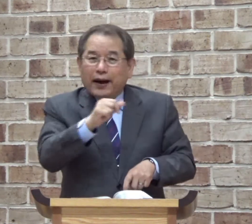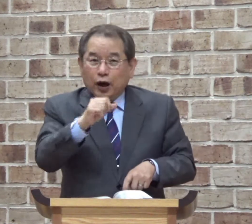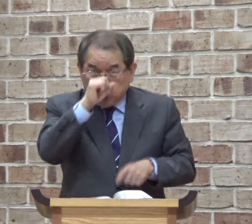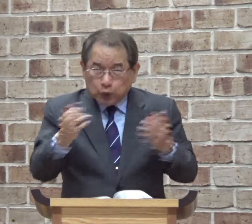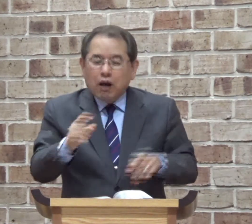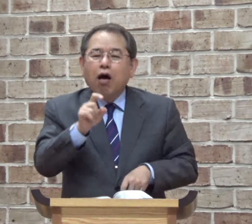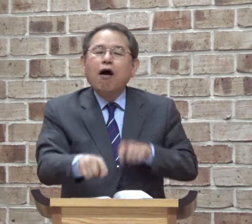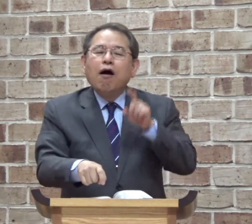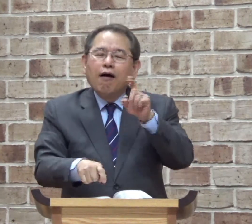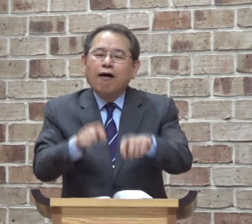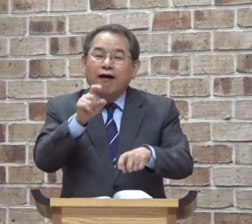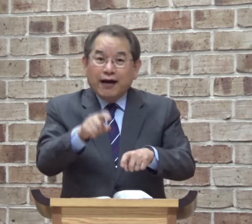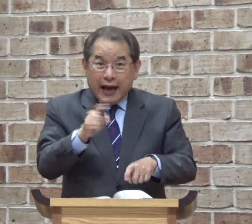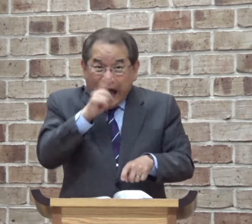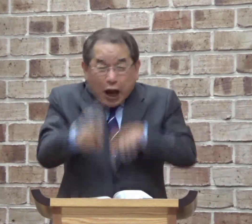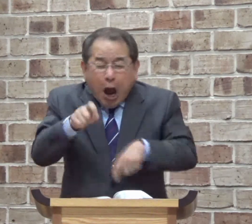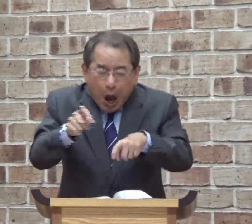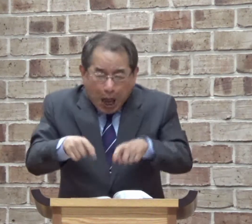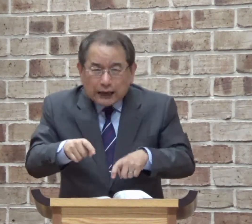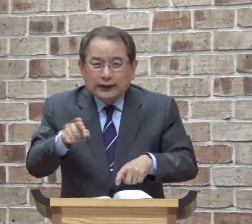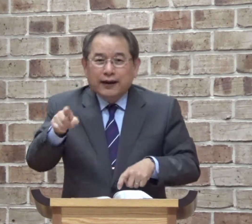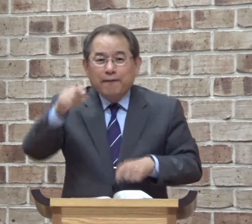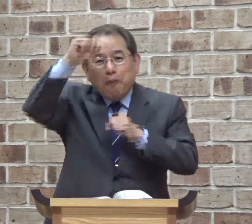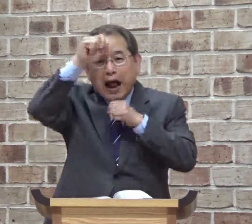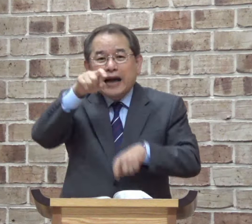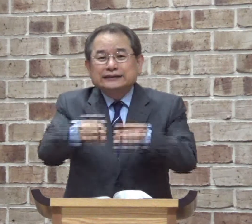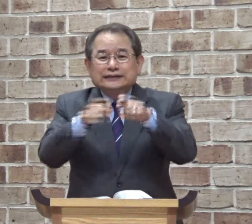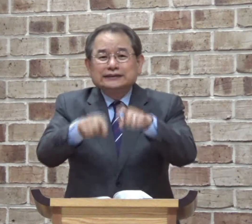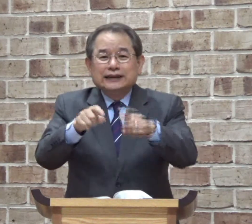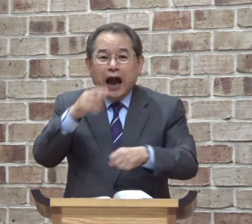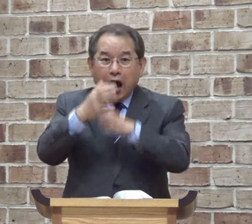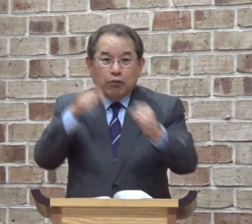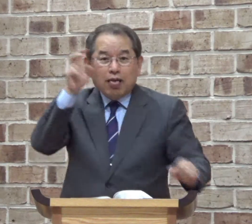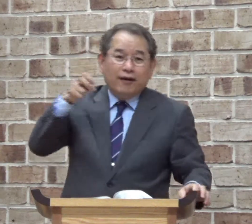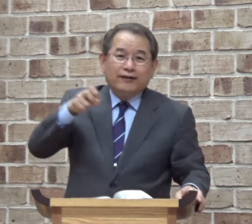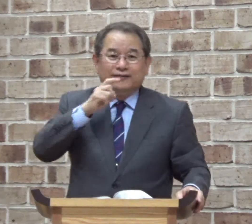악한 일에 빨리 달려가는 발입니다. 그것 하나님 싫어하신다고 합니다.